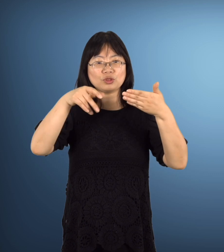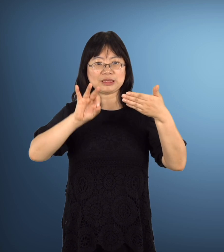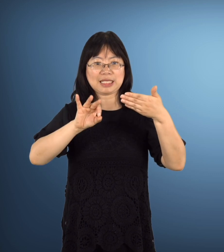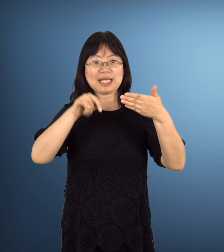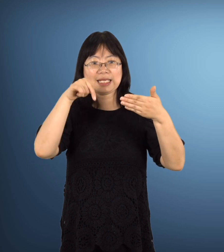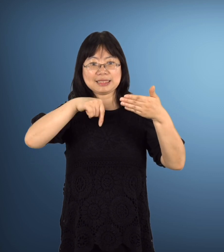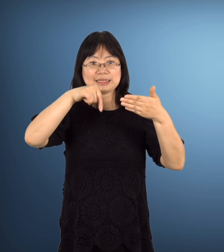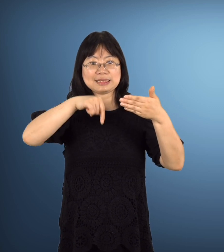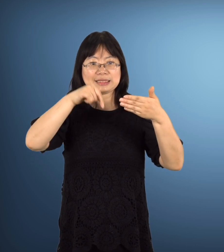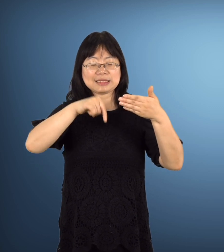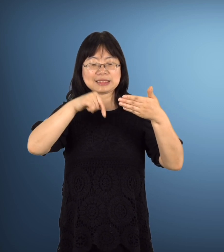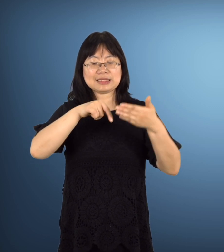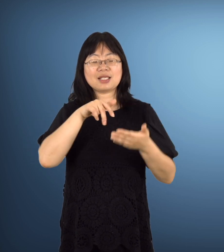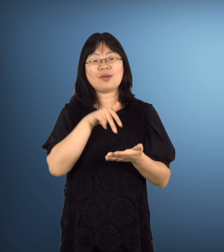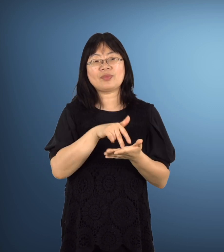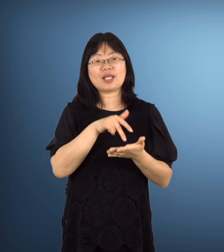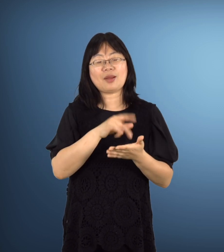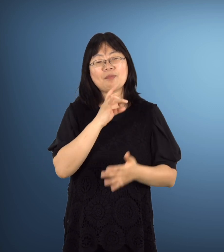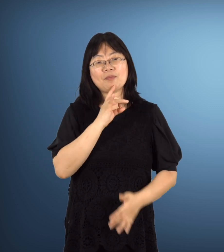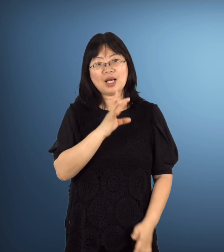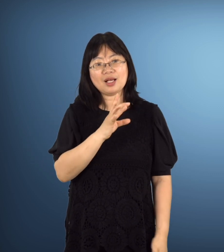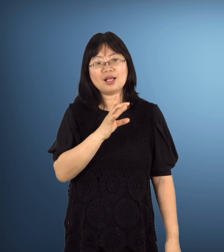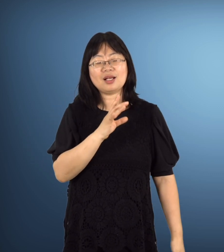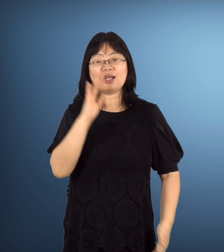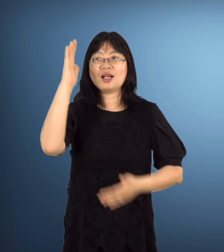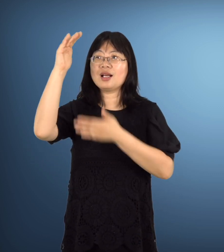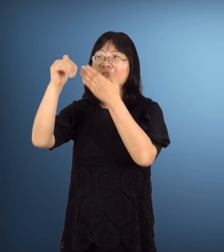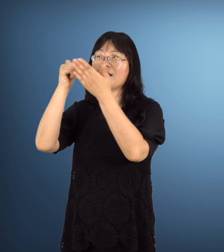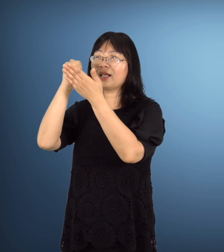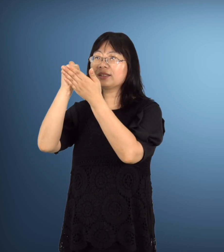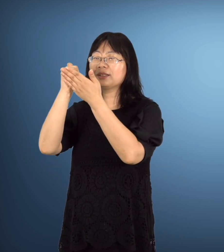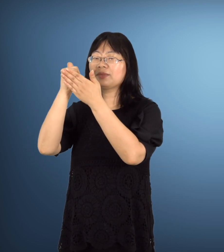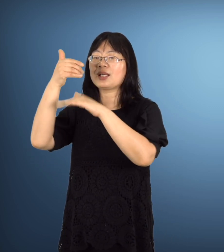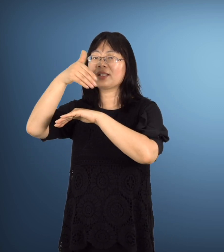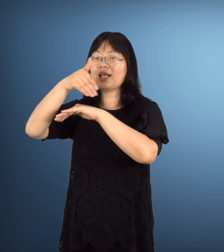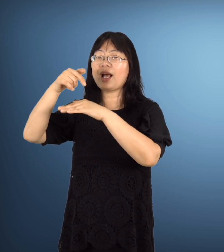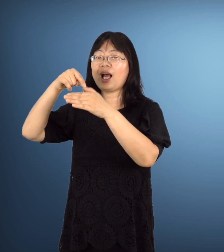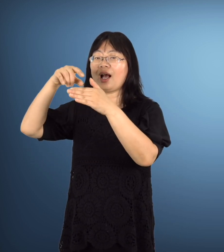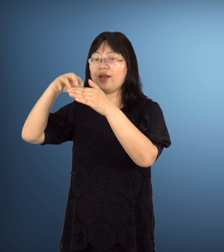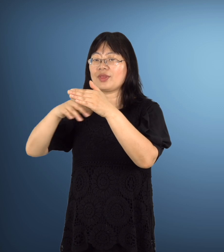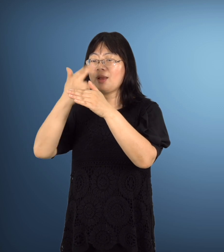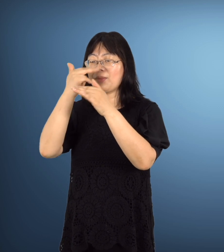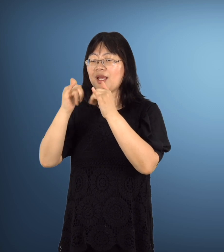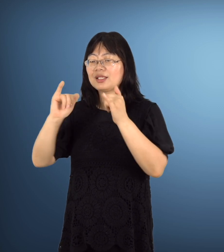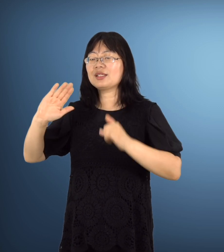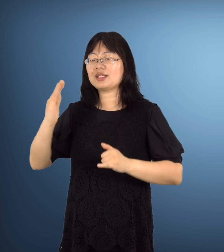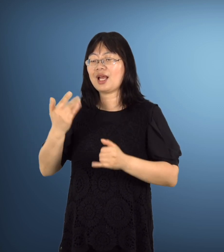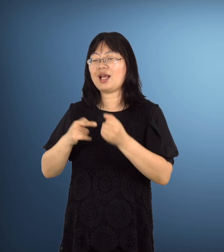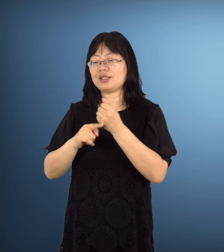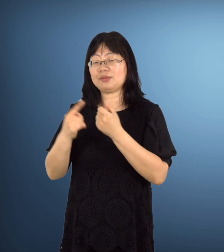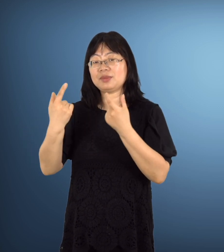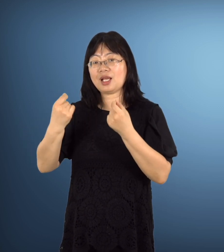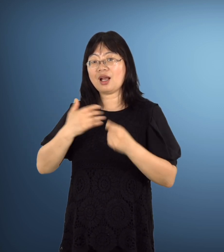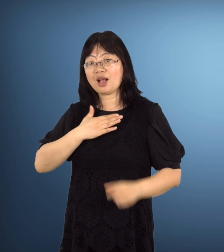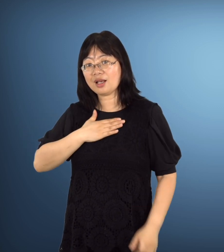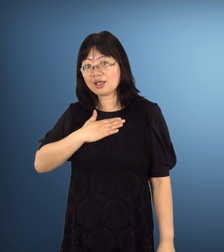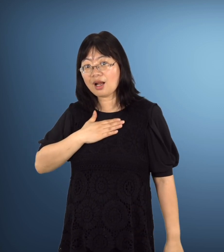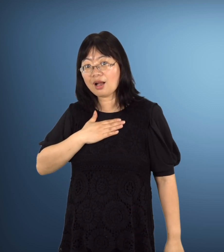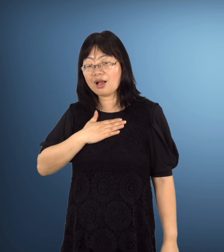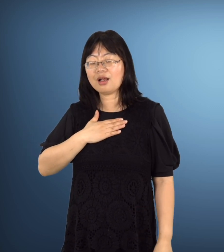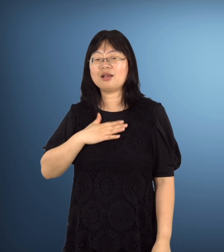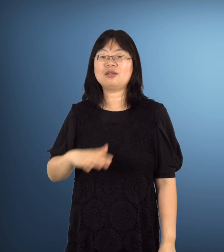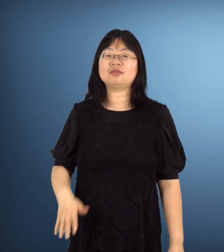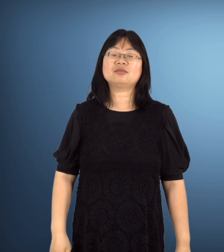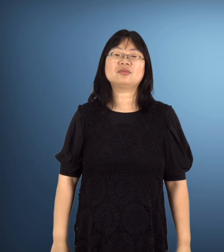9장이라는 이 맥락 속에서 하나님의 경륜 속에 맹인이 되었다, 그 뜻이에요. 이해가